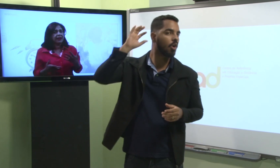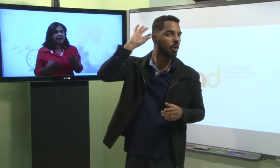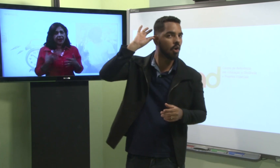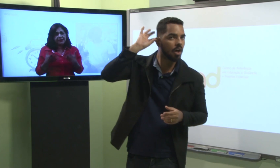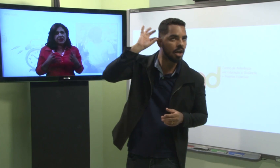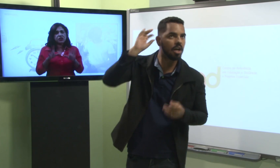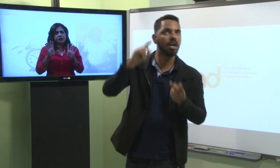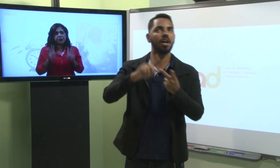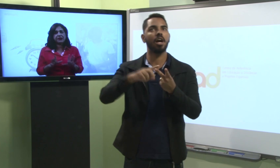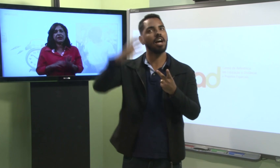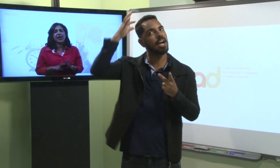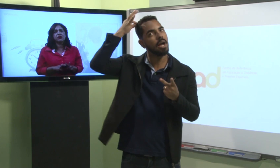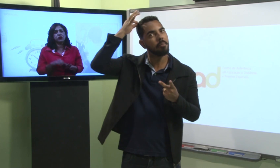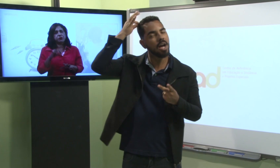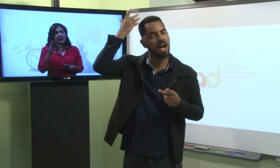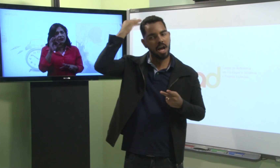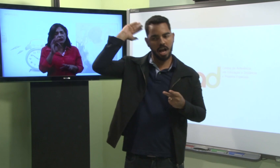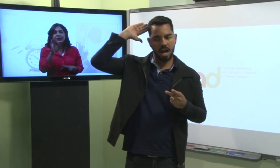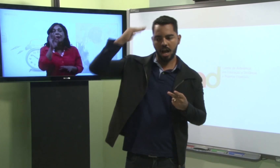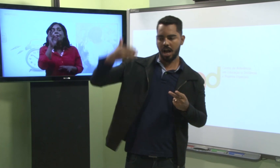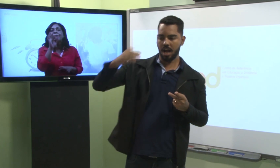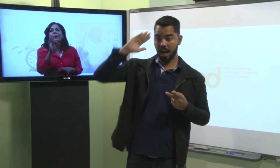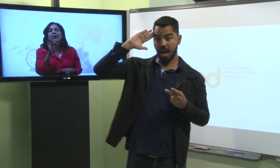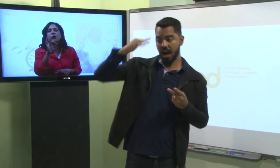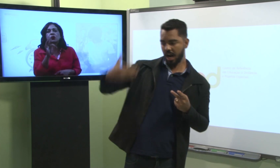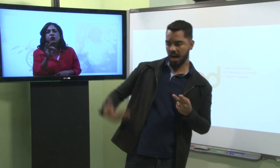retratar características especiais com explicações